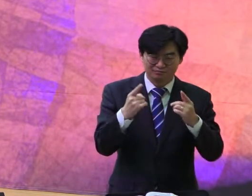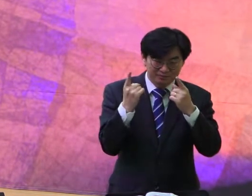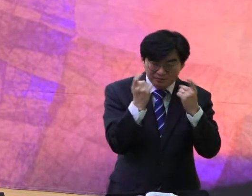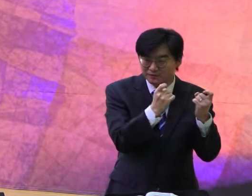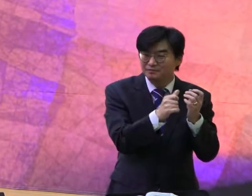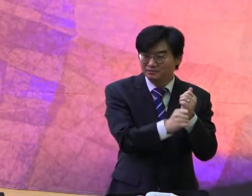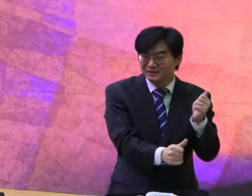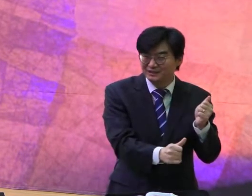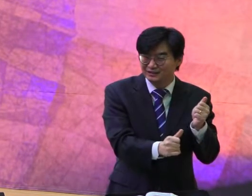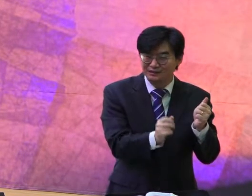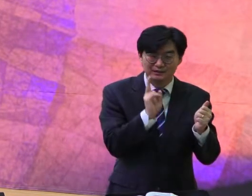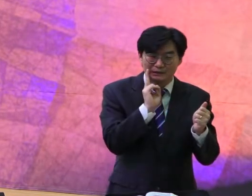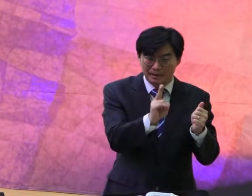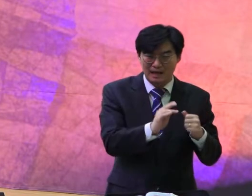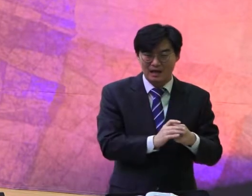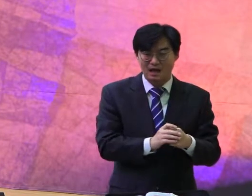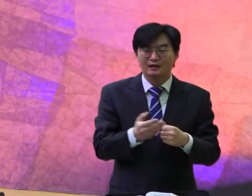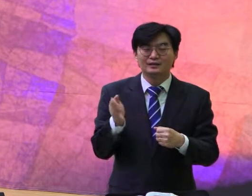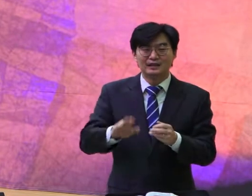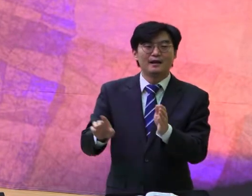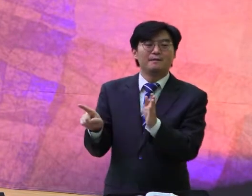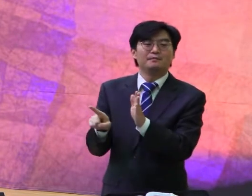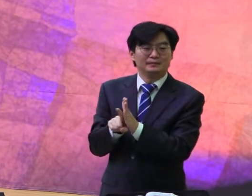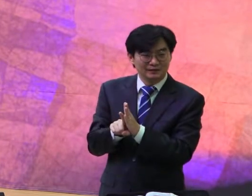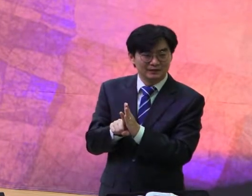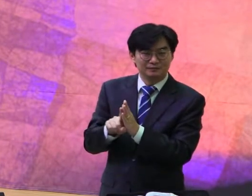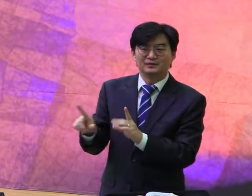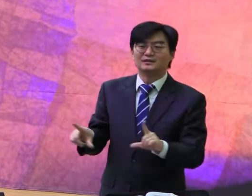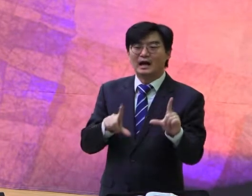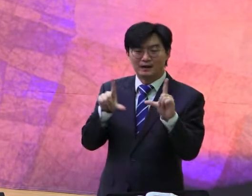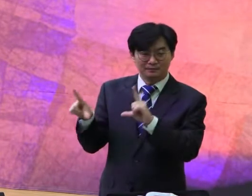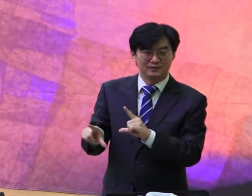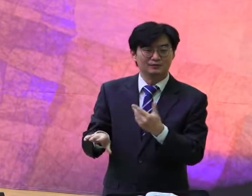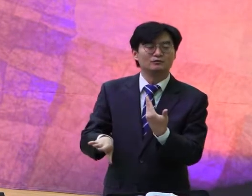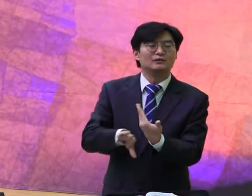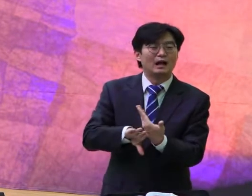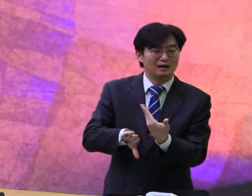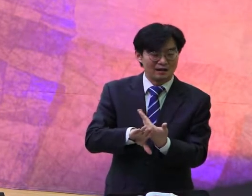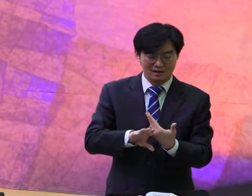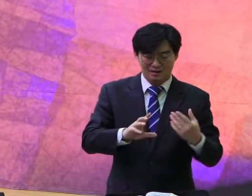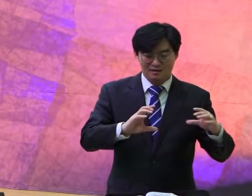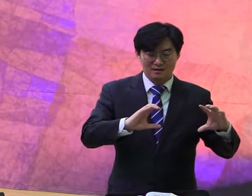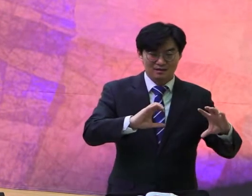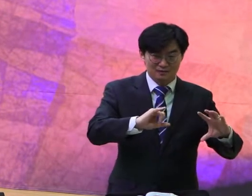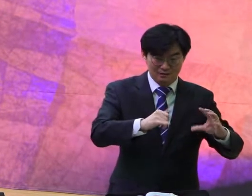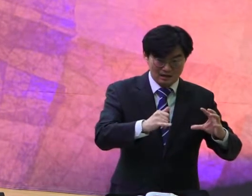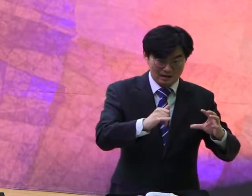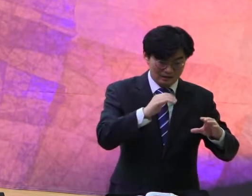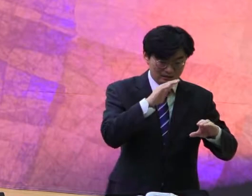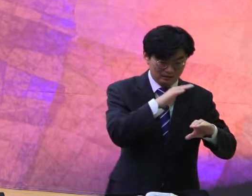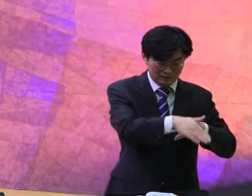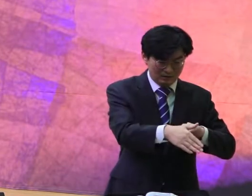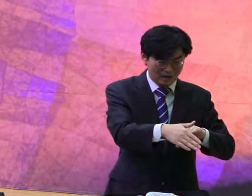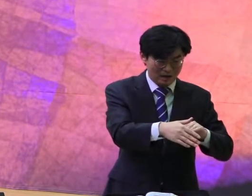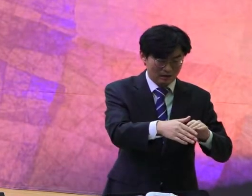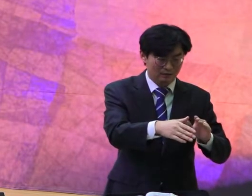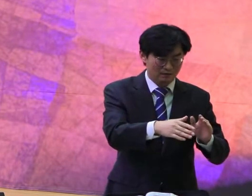세상의 가치관과 세상을 주관하고 있는 사단의 흐름을 따라서 흘러갑니다. 그러나 믿음의 사람은